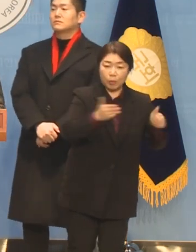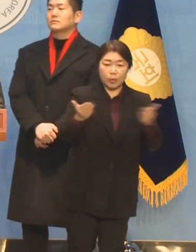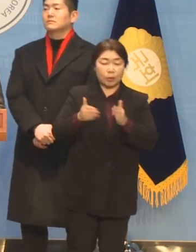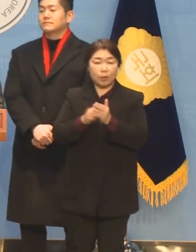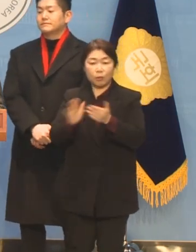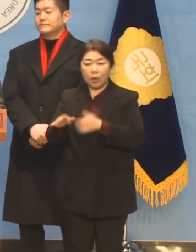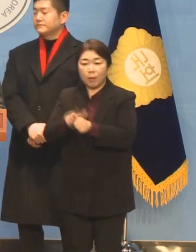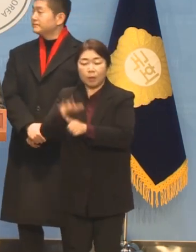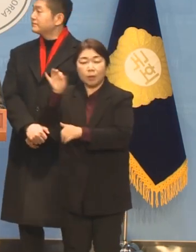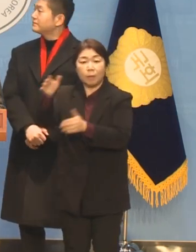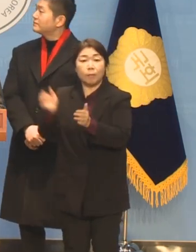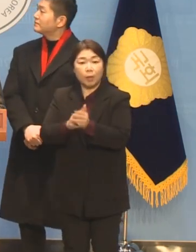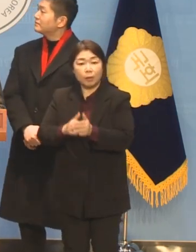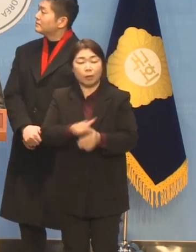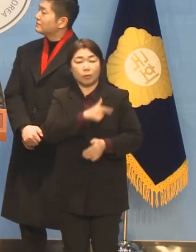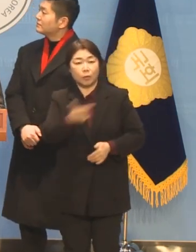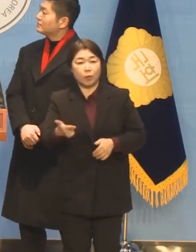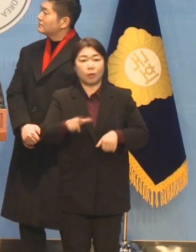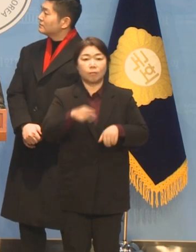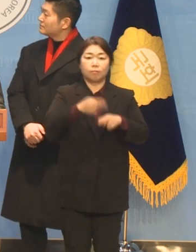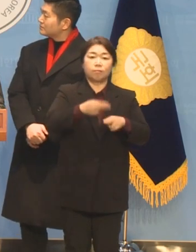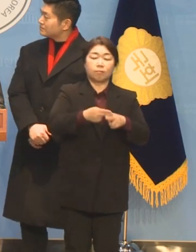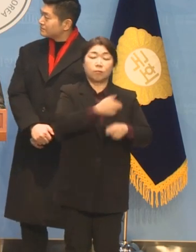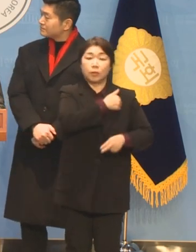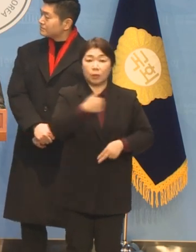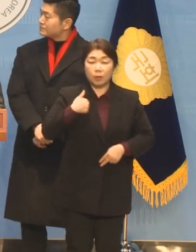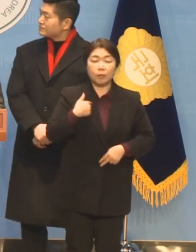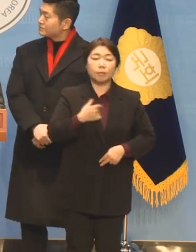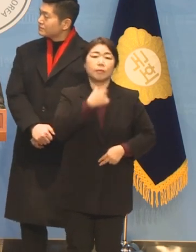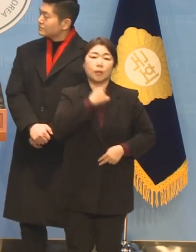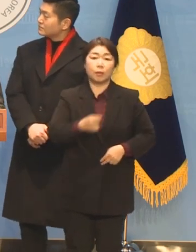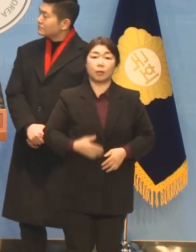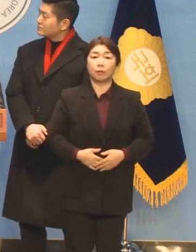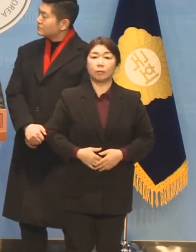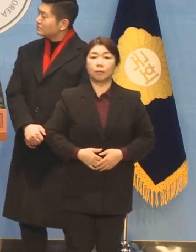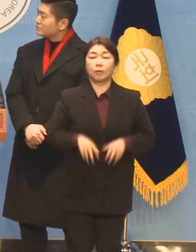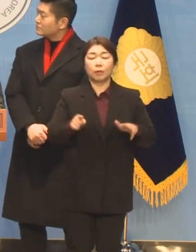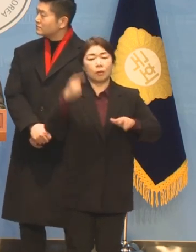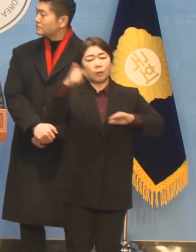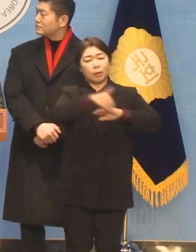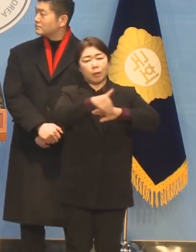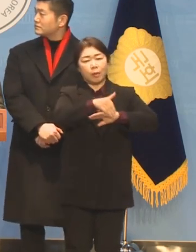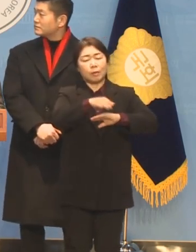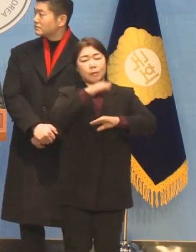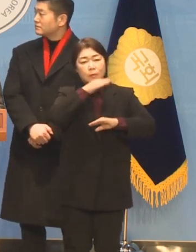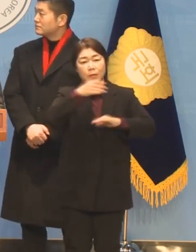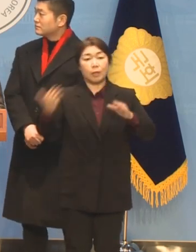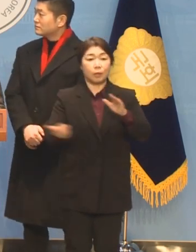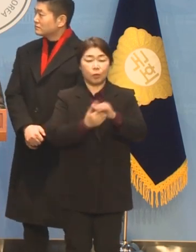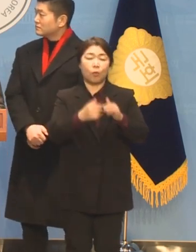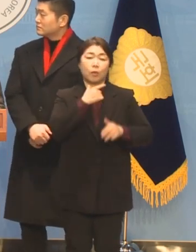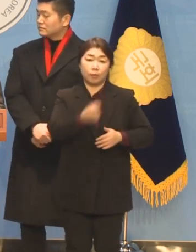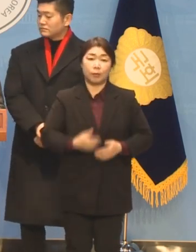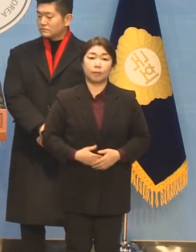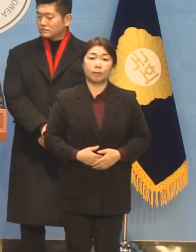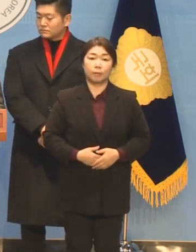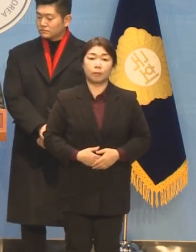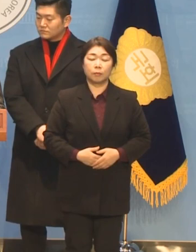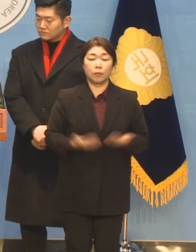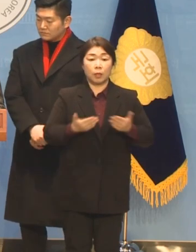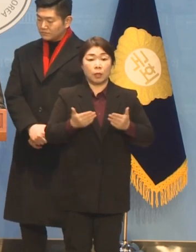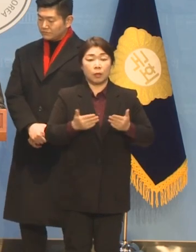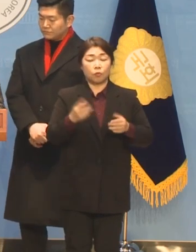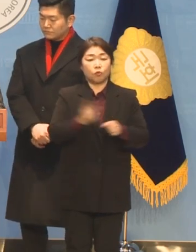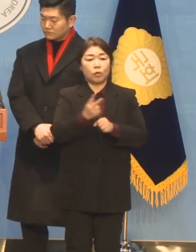장을 봐 여유 있는 저녁을 준비하는 일, 이 일을 현실로 만들어야 합니다. 출근 2시간 전에